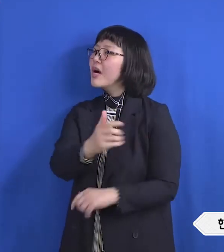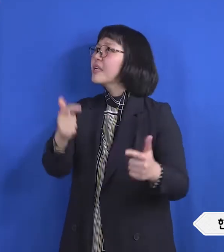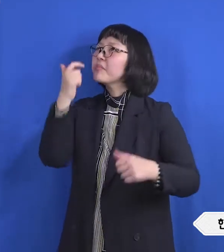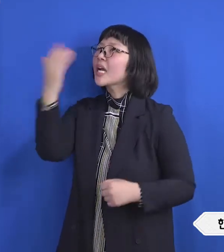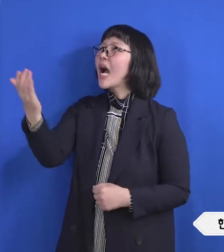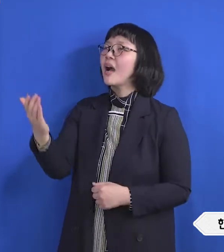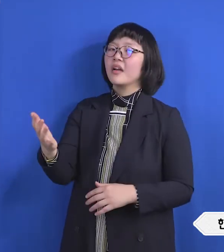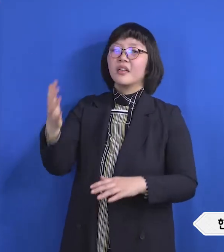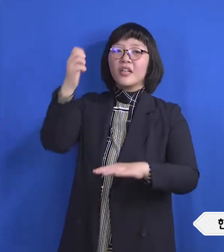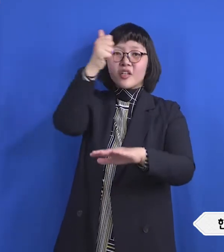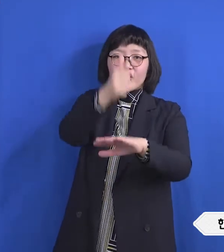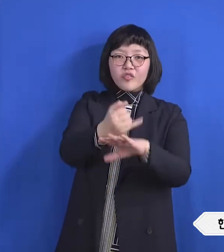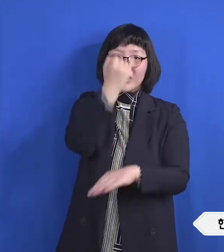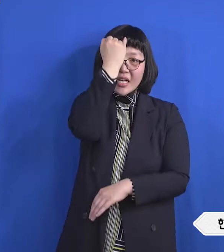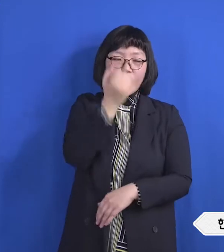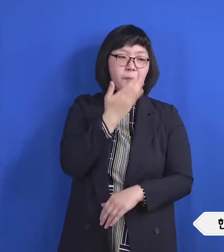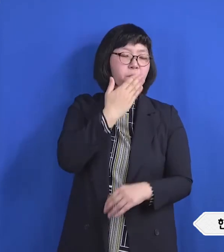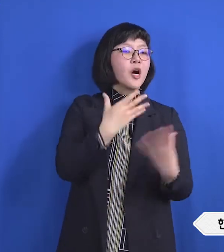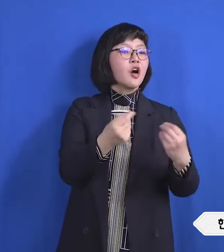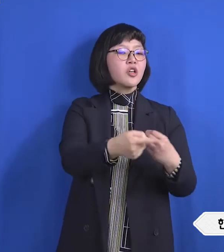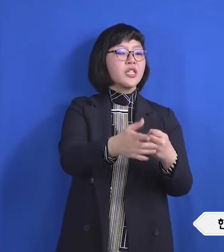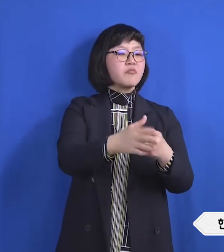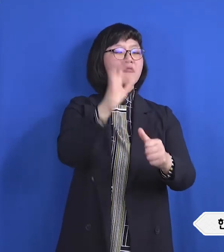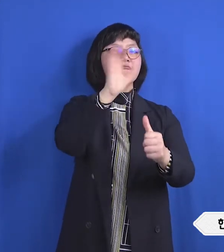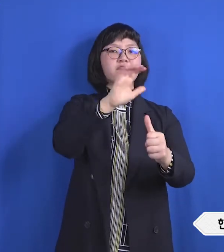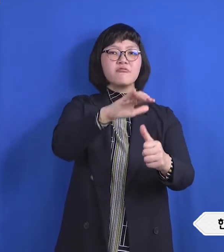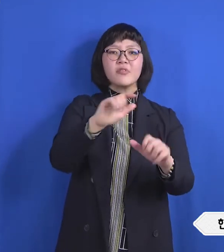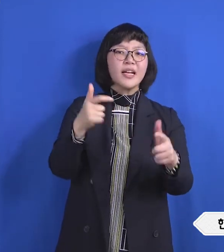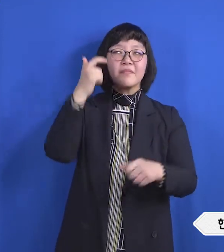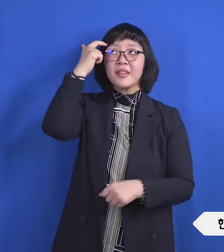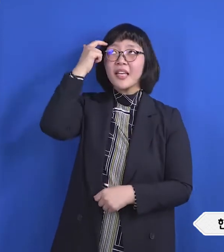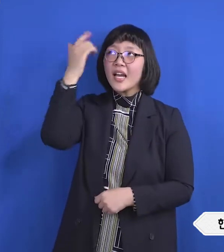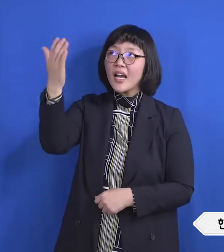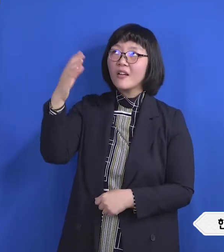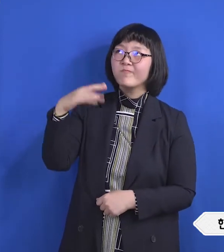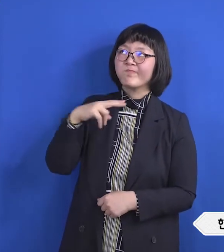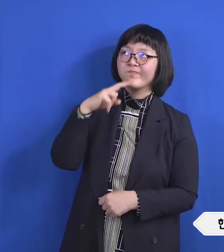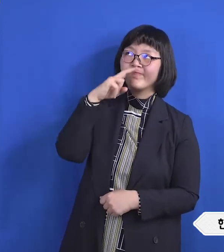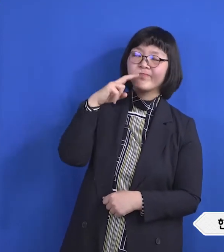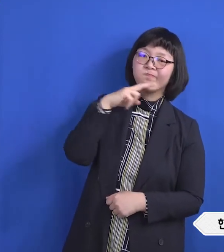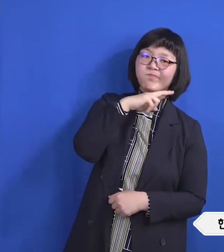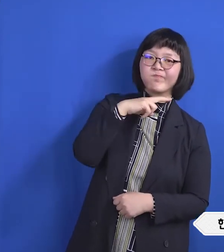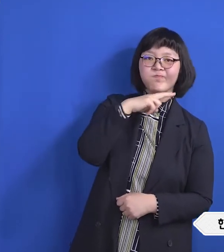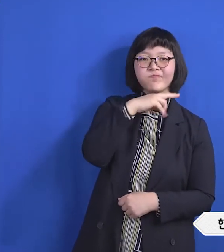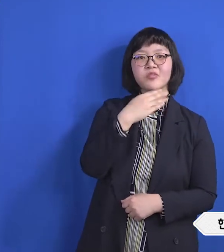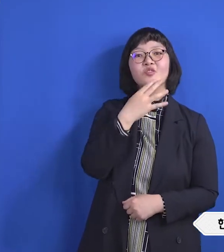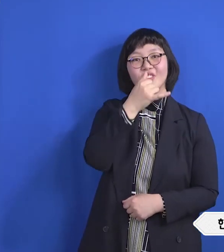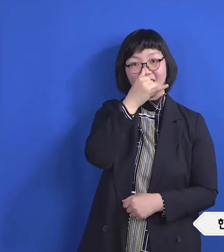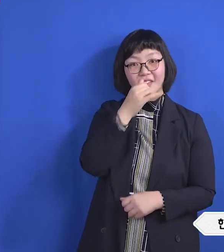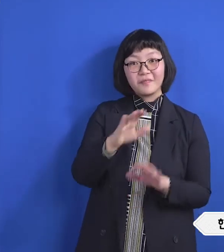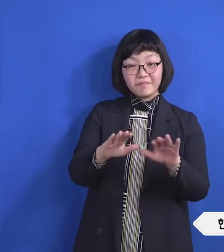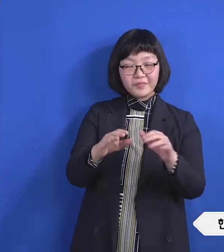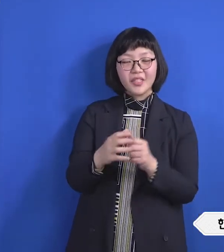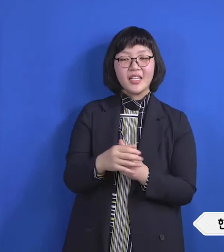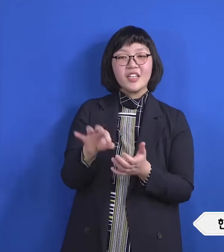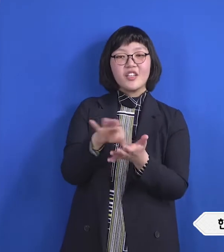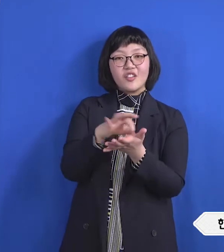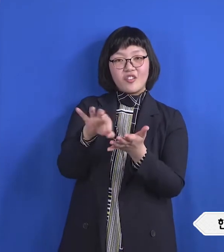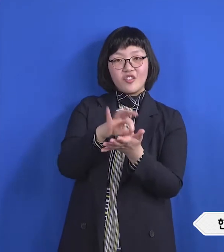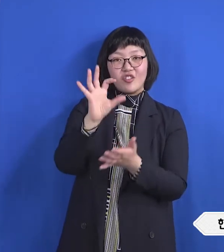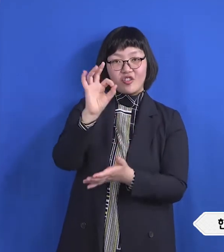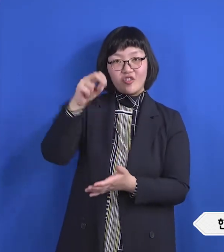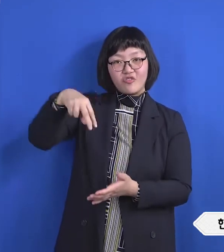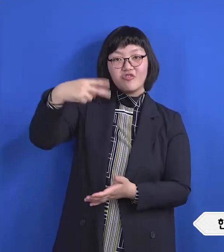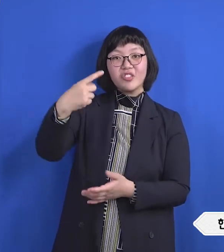벌을 주는 그게 말이 되느냐 하는 의문을 가질 수 있습니다. 가룟 유다가 예수님을 파는 것은 예정되어 있는